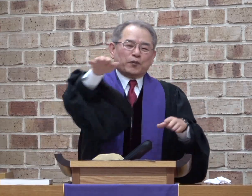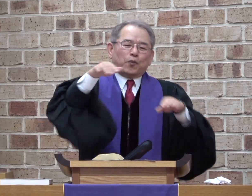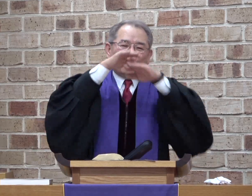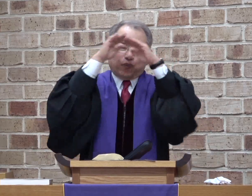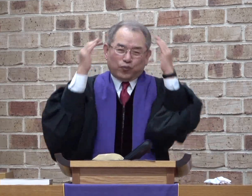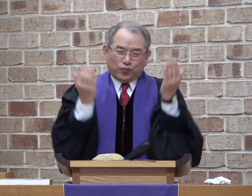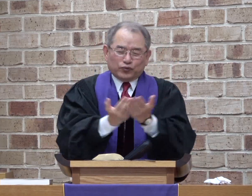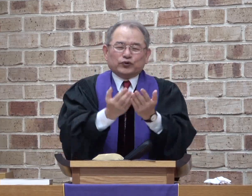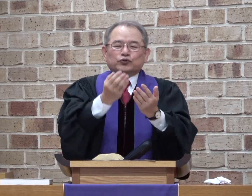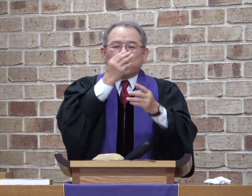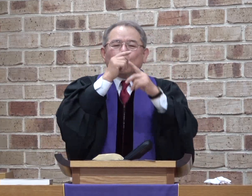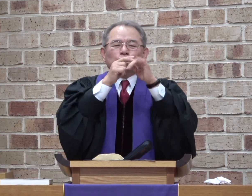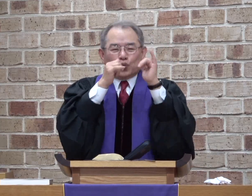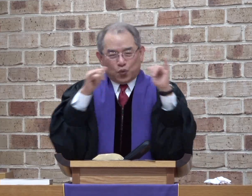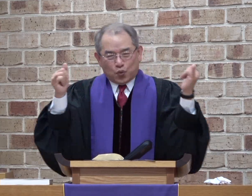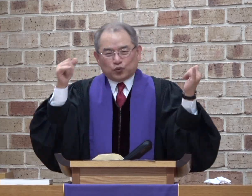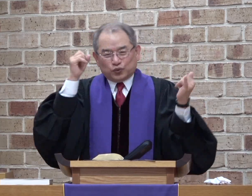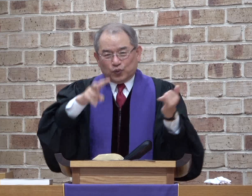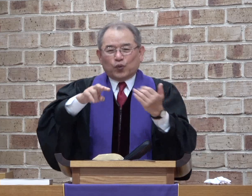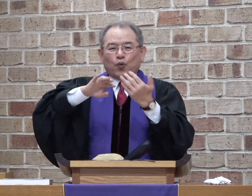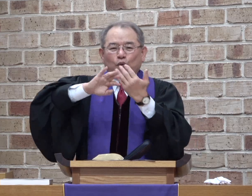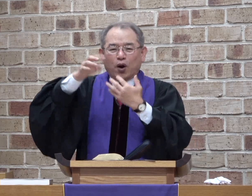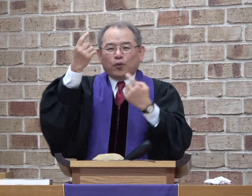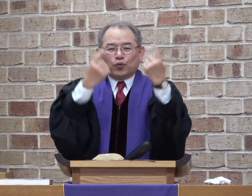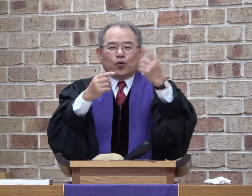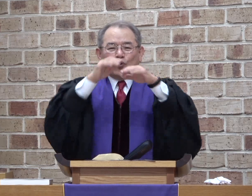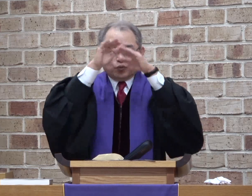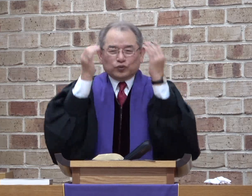여러분 모든 성도님들과 이 자리에 참석한